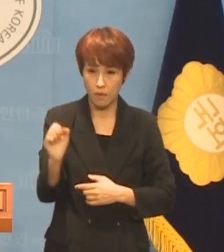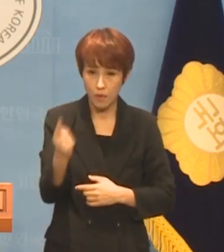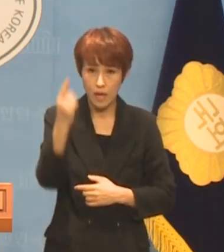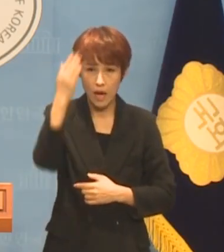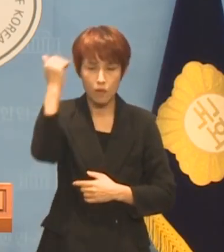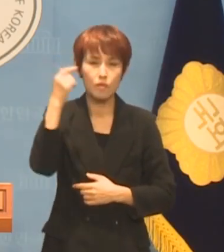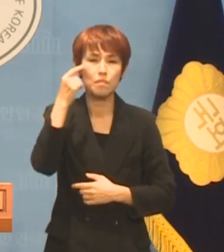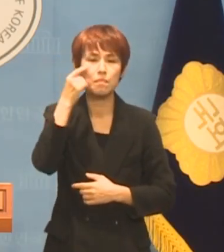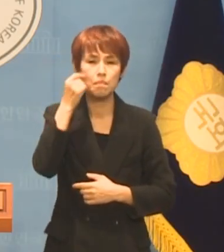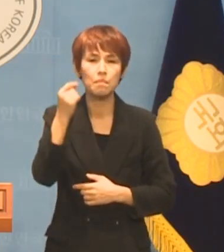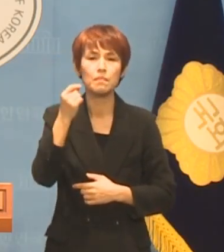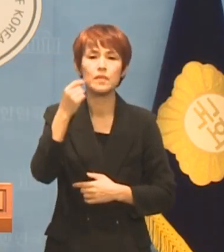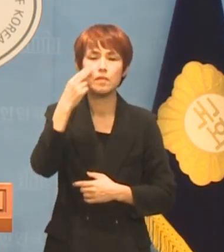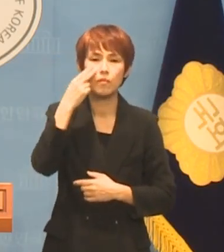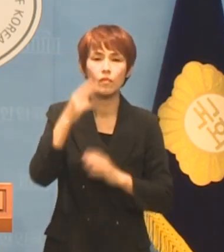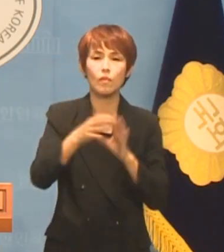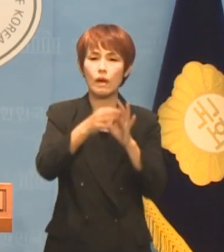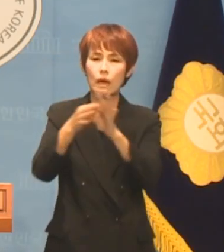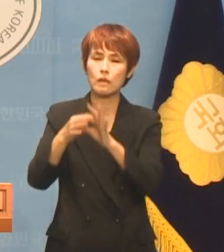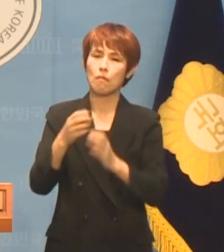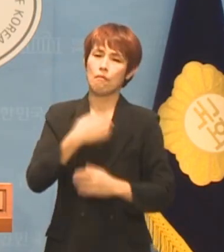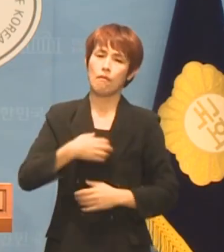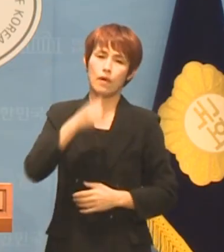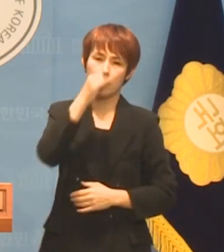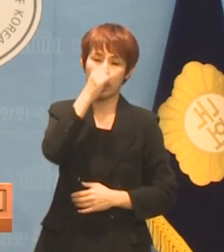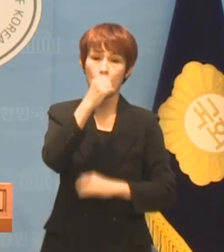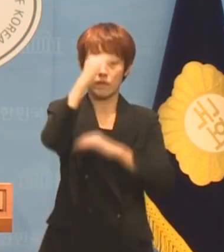관계를 우려하는 것이 주요 내용입니다.